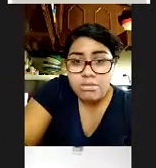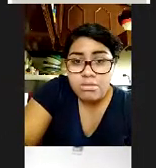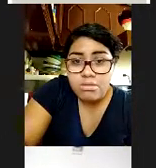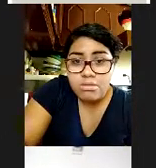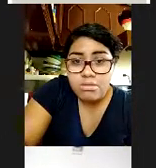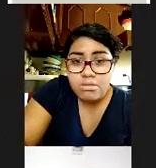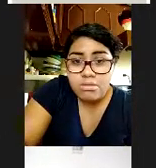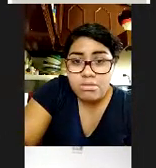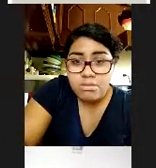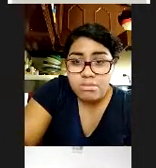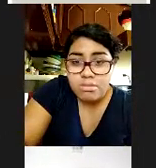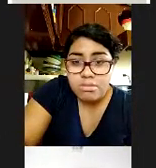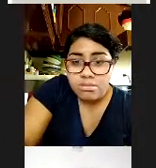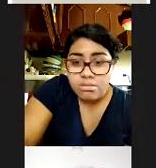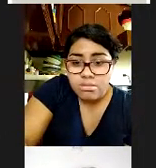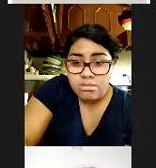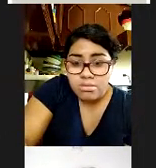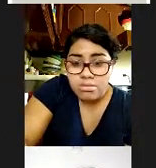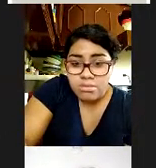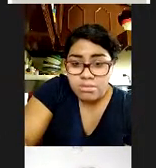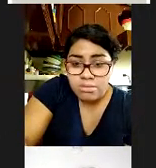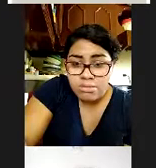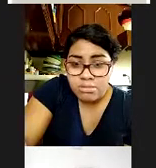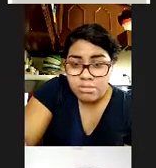Karen Hernández, ¿no?